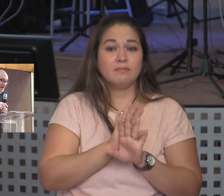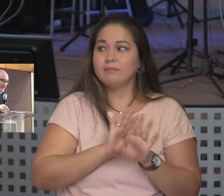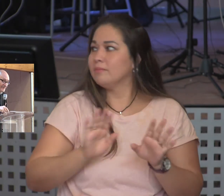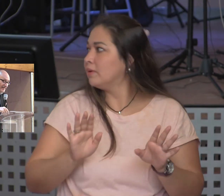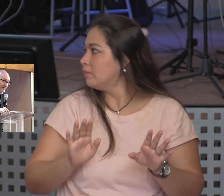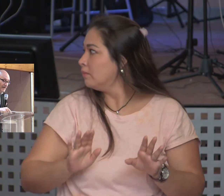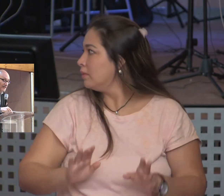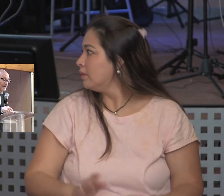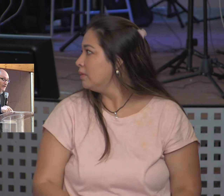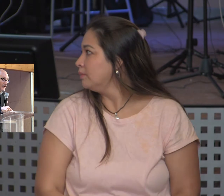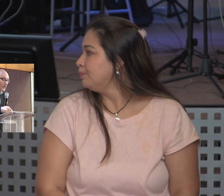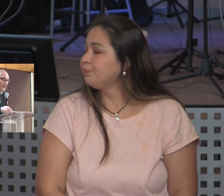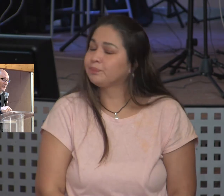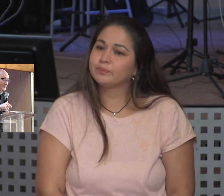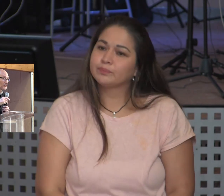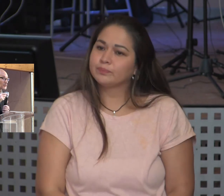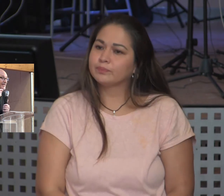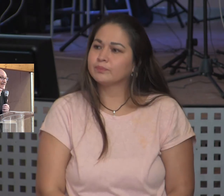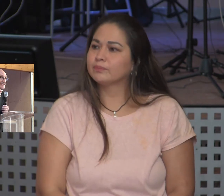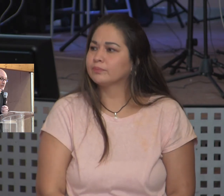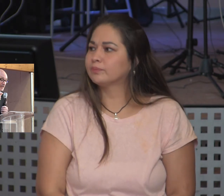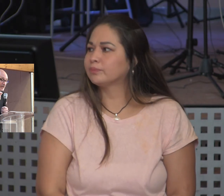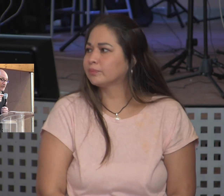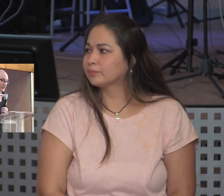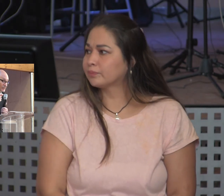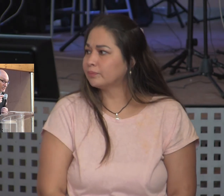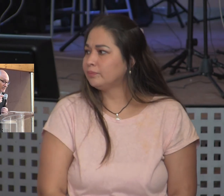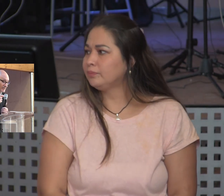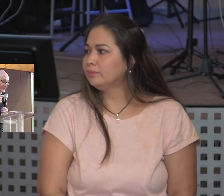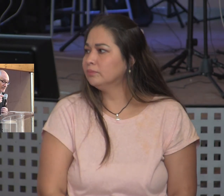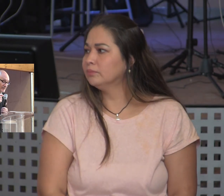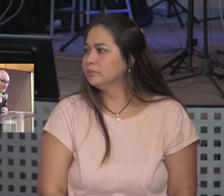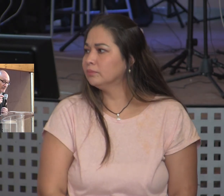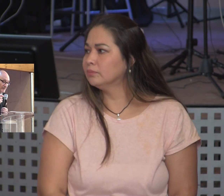Van a aprender conceptos del reino de Dios